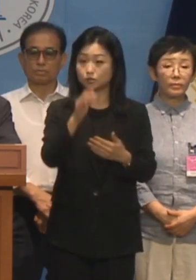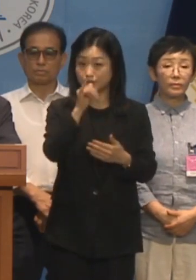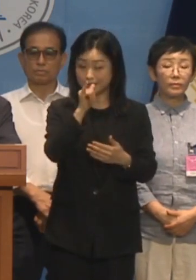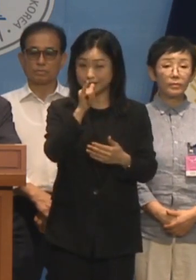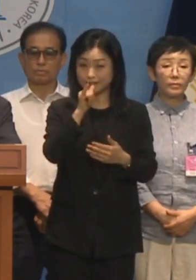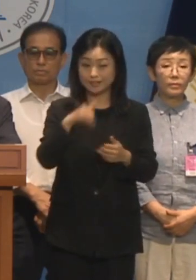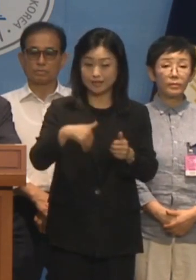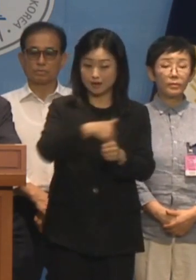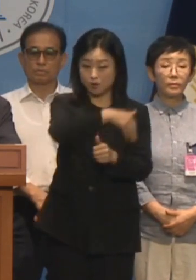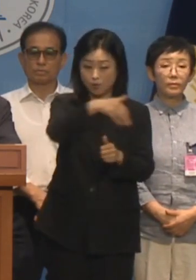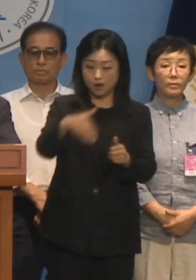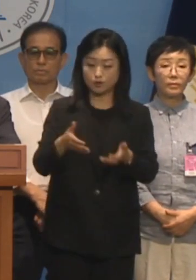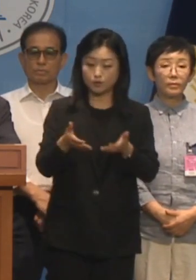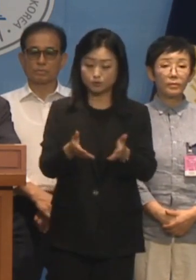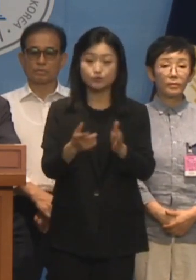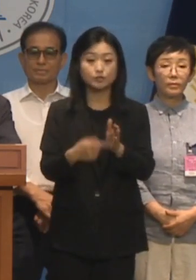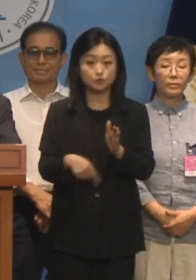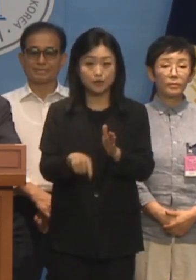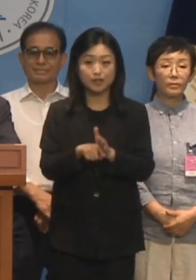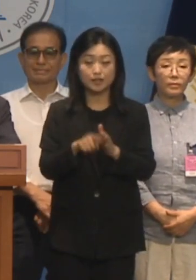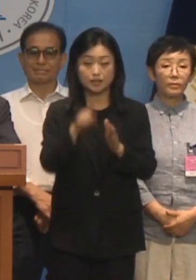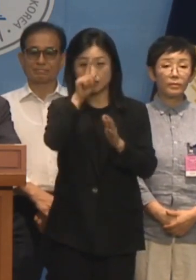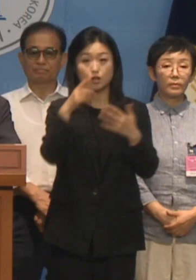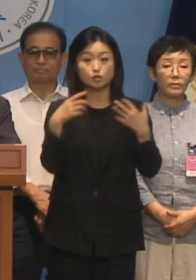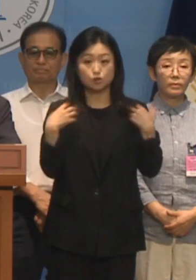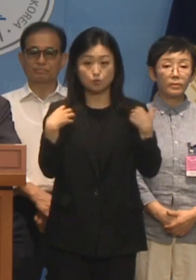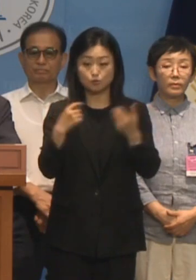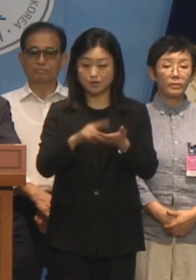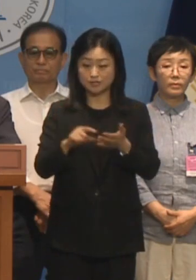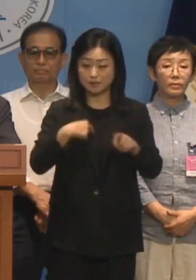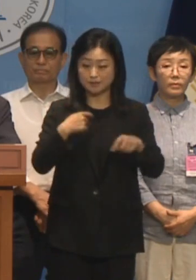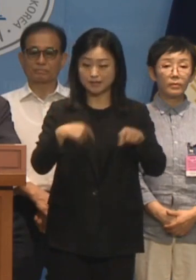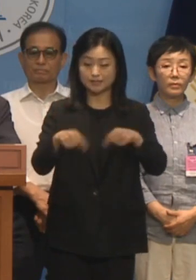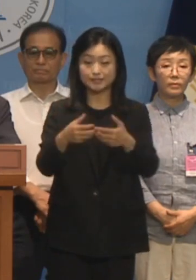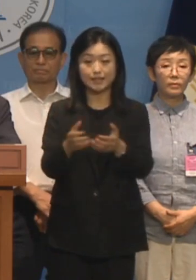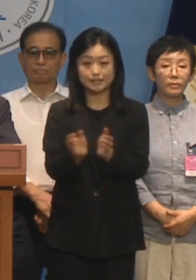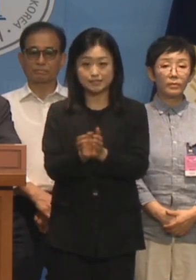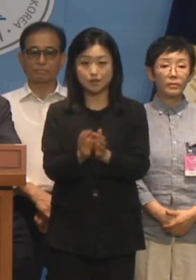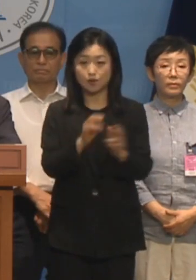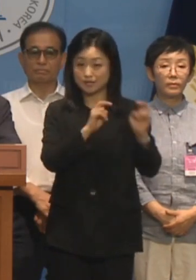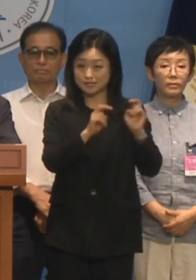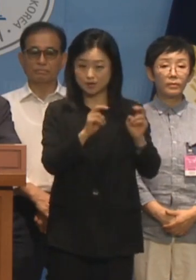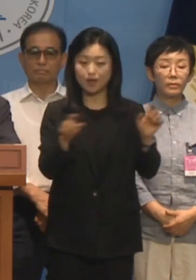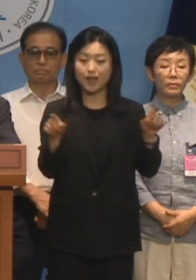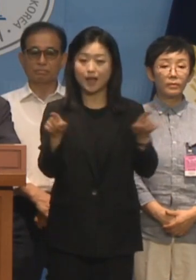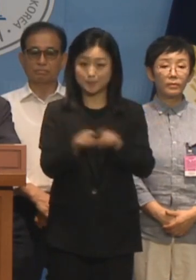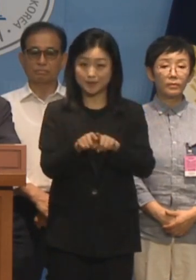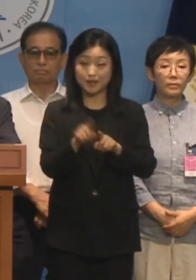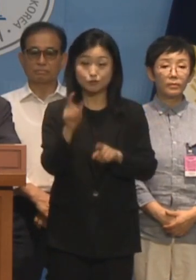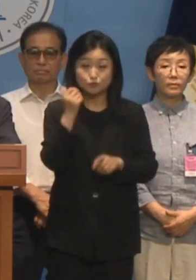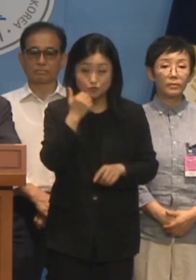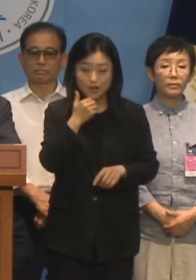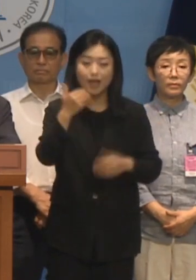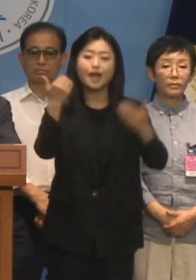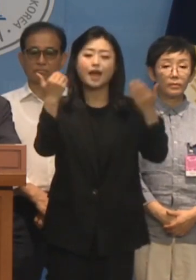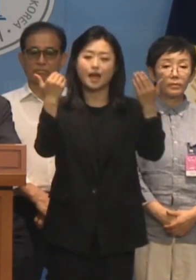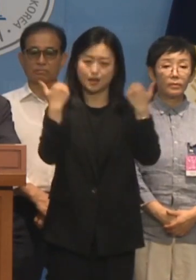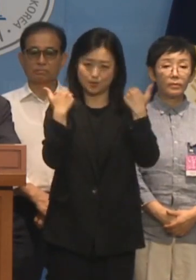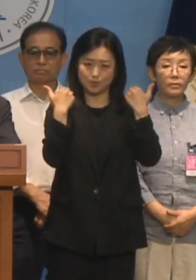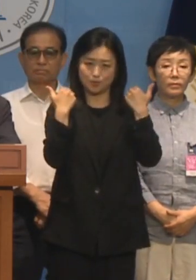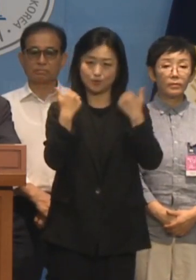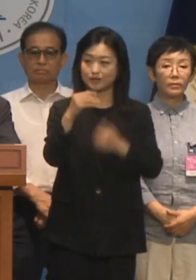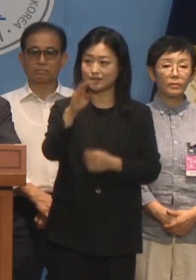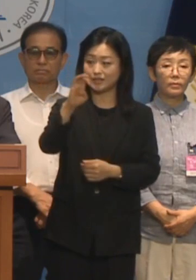생활 환경을 조성하기 위하여 정부와 지방자치단체 그리고 기업과 함께 학교가 ESG